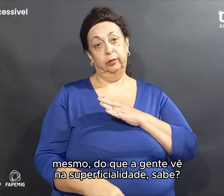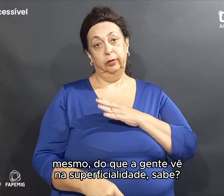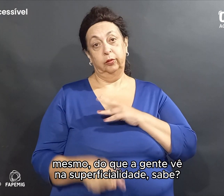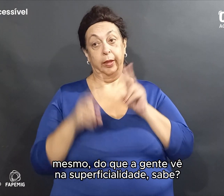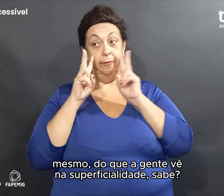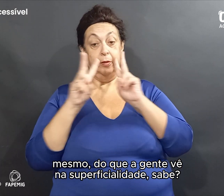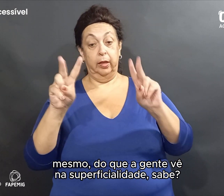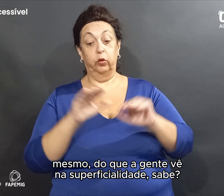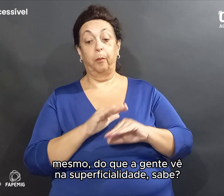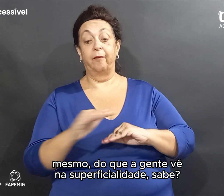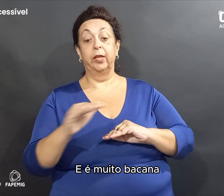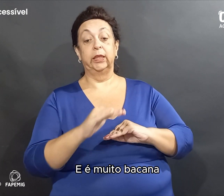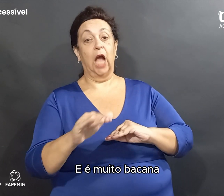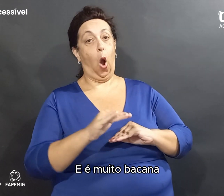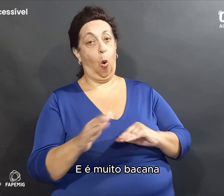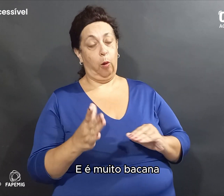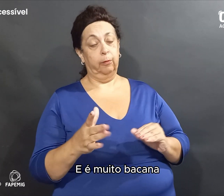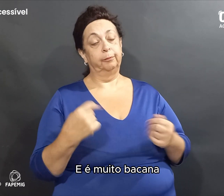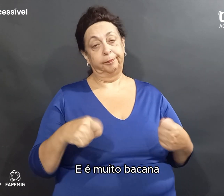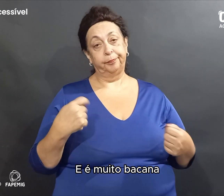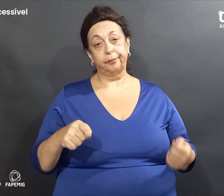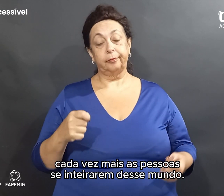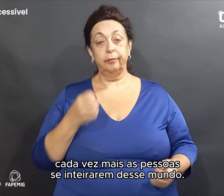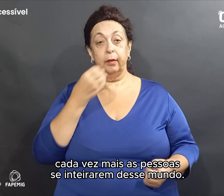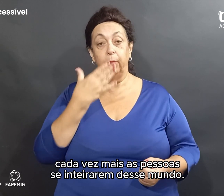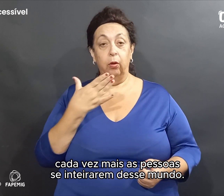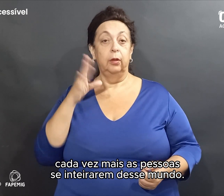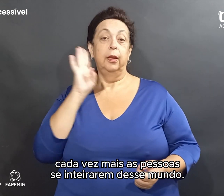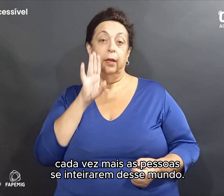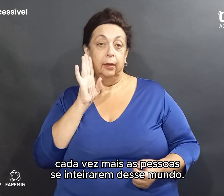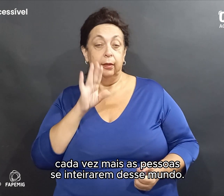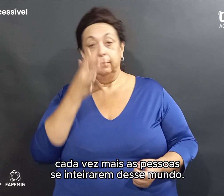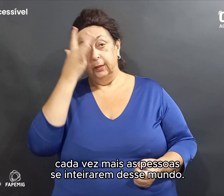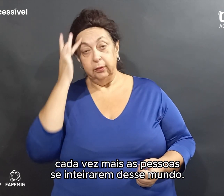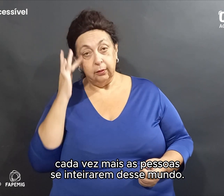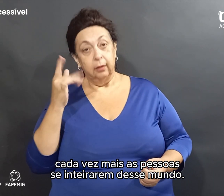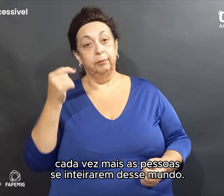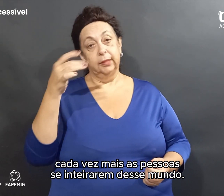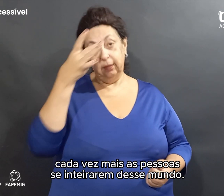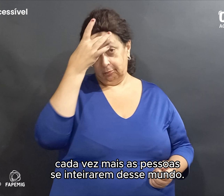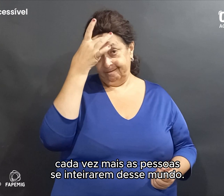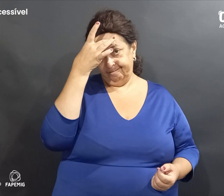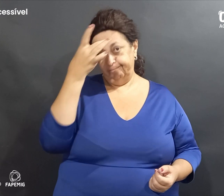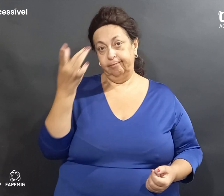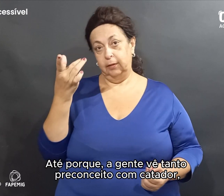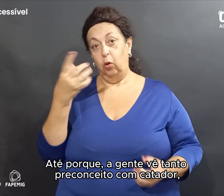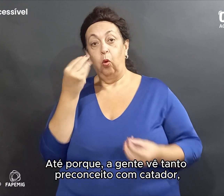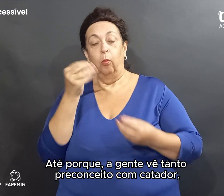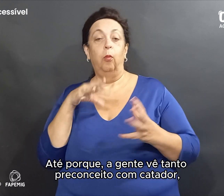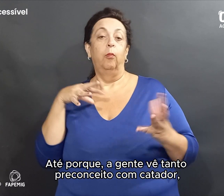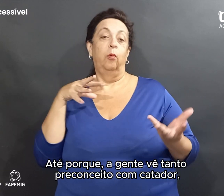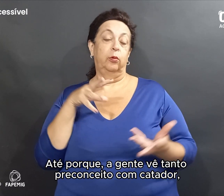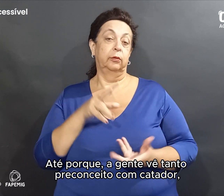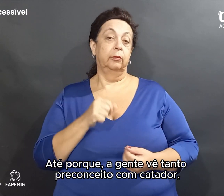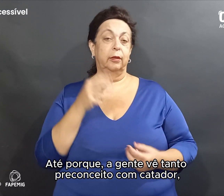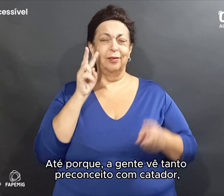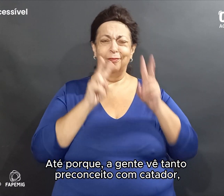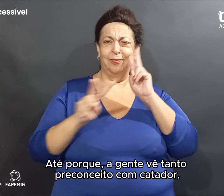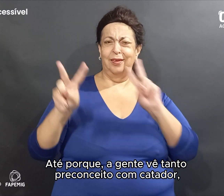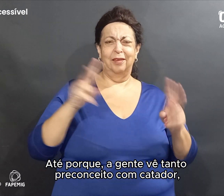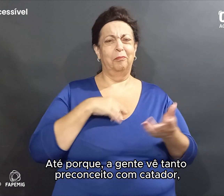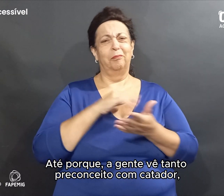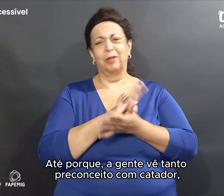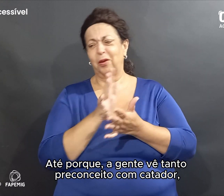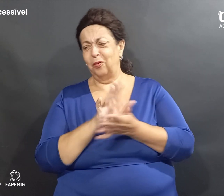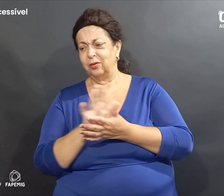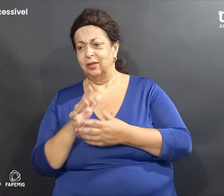vê na superficialidade, sabe? E é muito bacana cada vez mais as pessoas se inteirarem desse mundo. Até porque a gente vê tanto preconceito